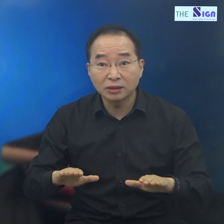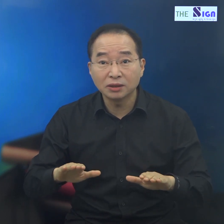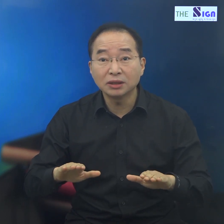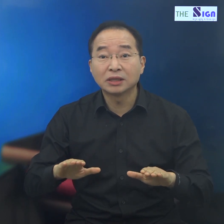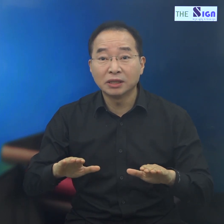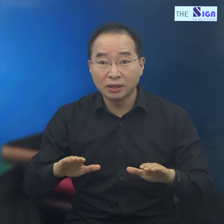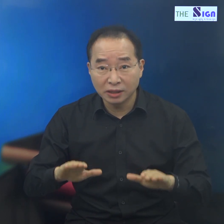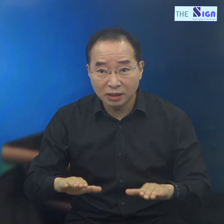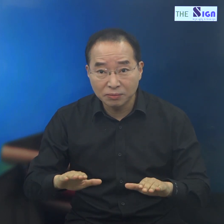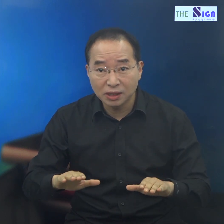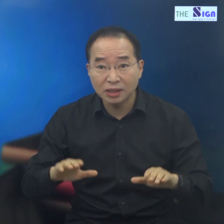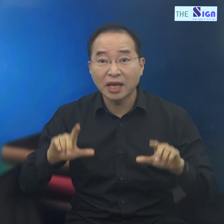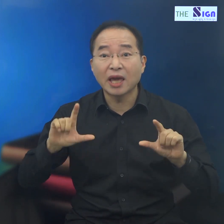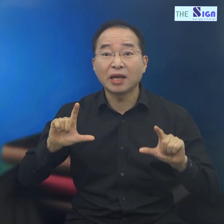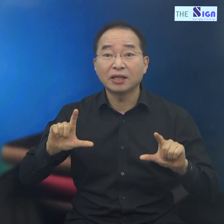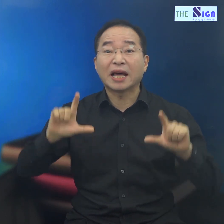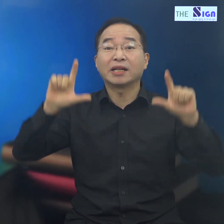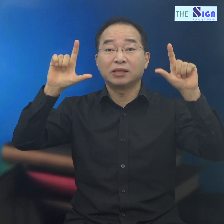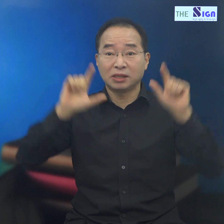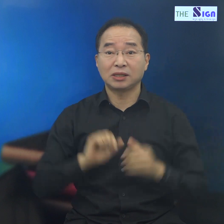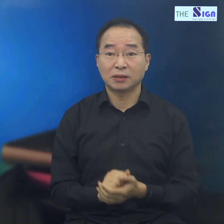오늘이라는 그 의미의 날인지